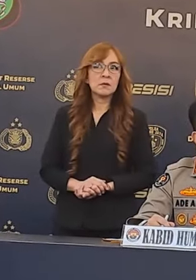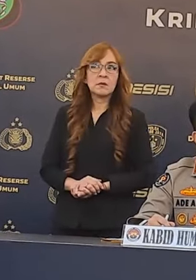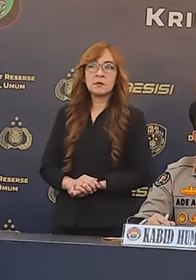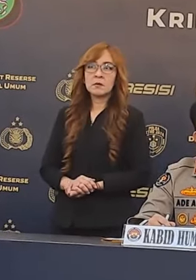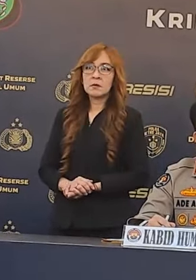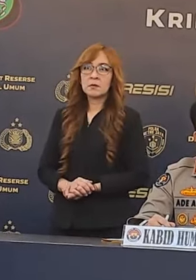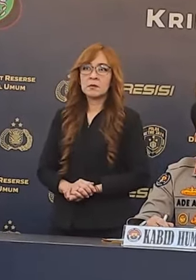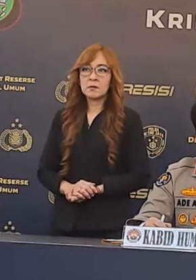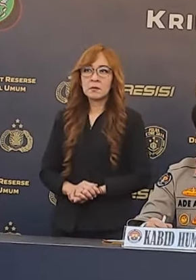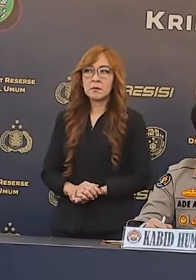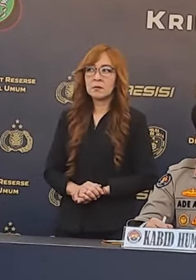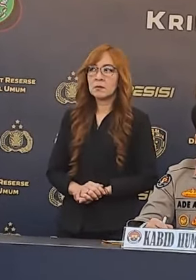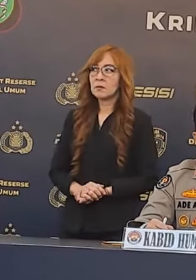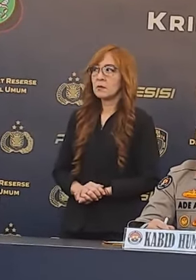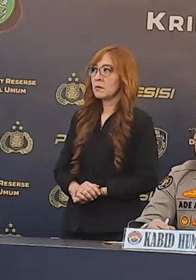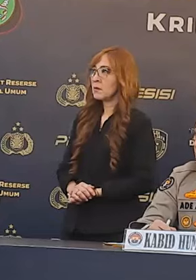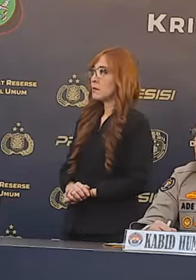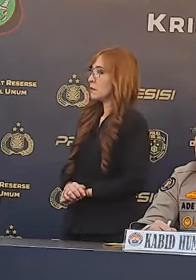Masih.